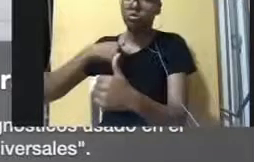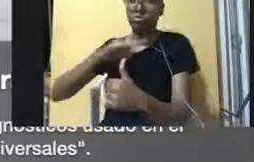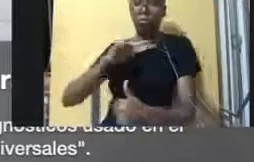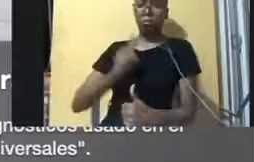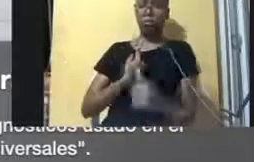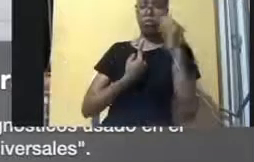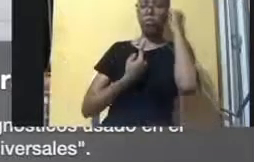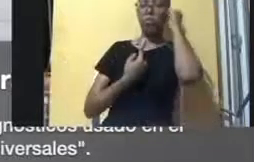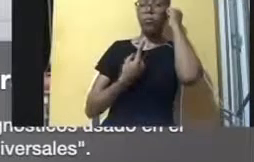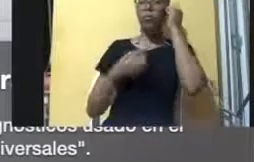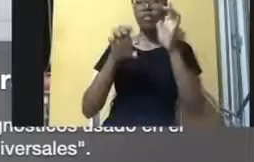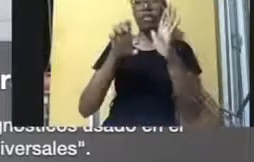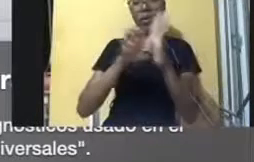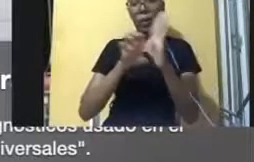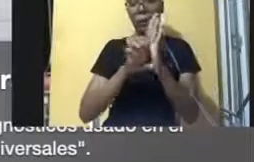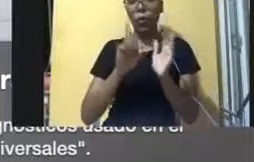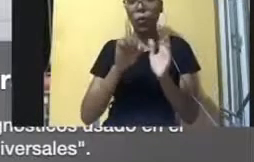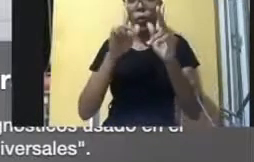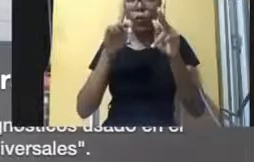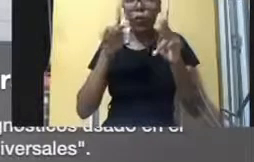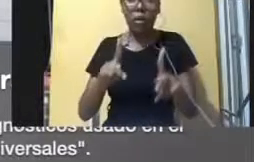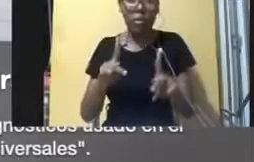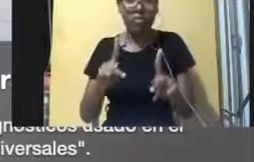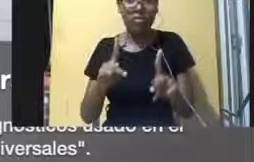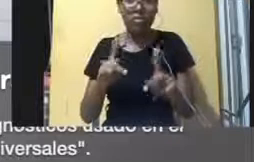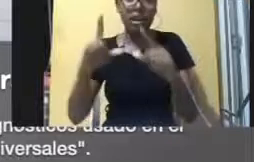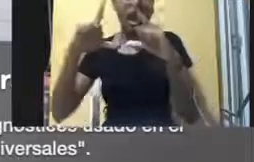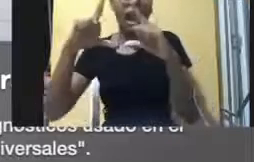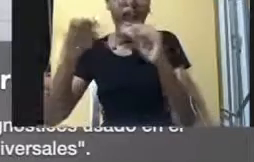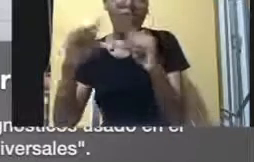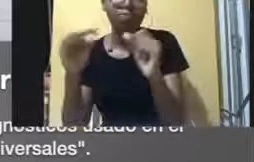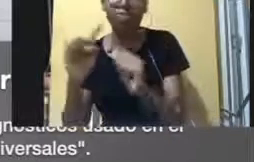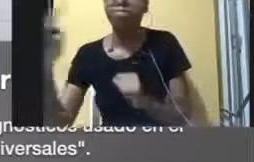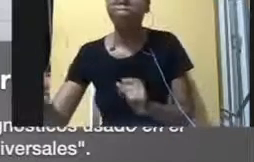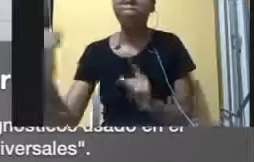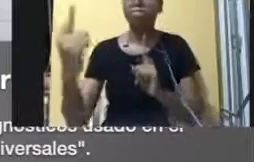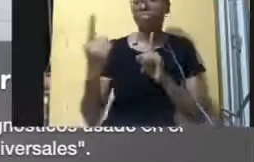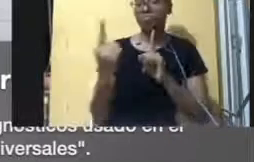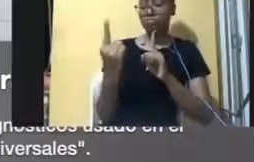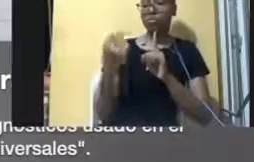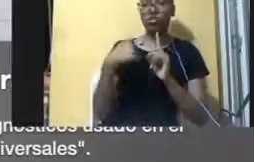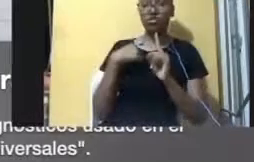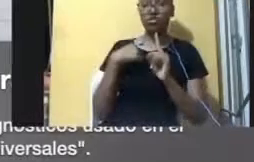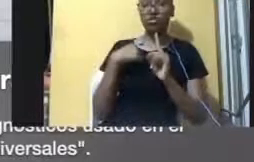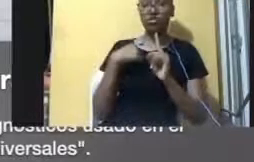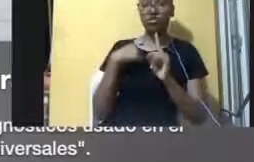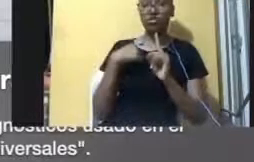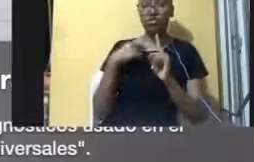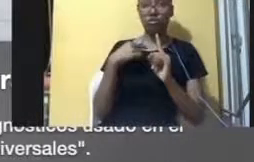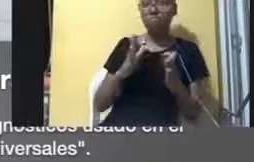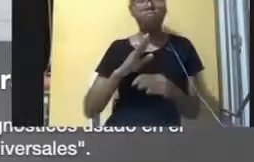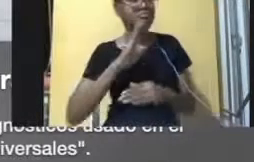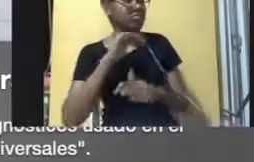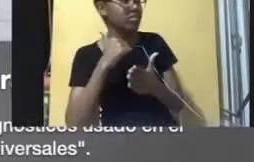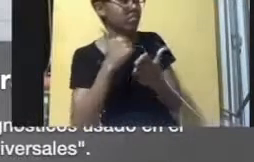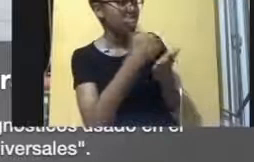Japón, viene donde mí como psicólogo para que yo le brindo una ayuda. Y esa persona tiene un problema